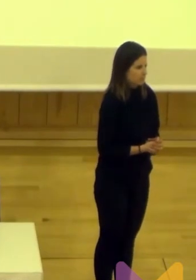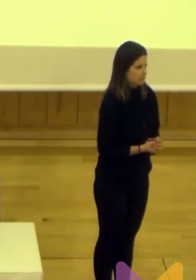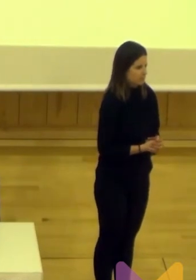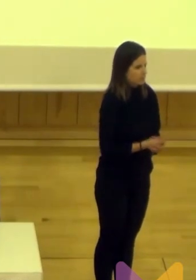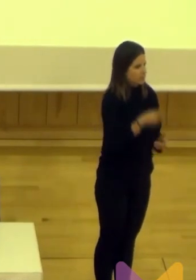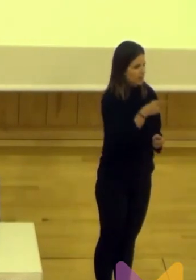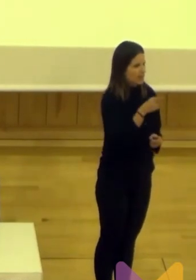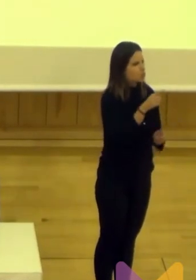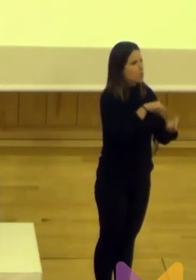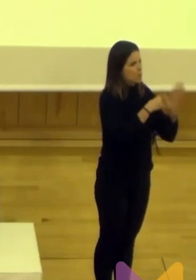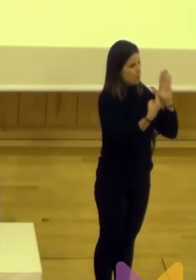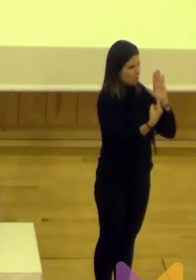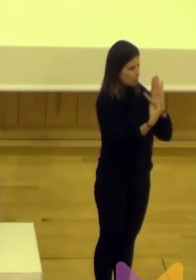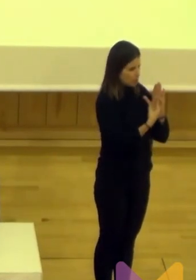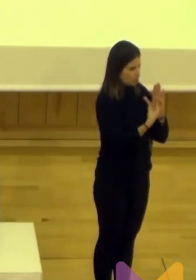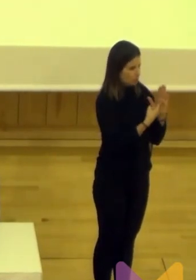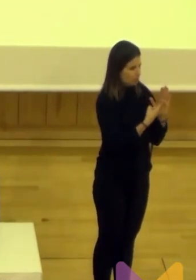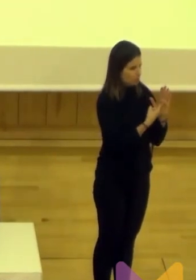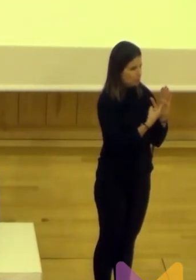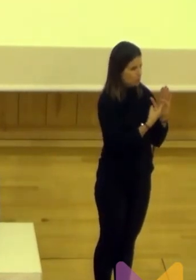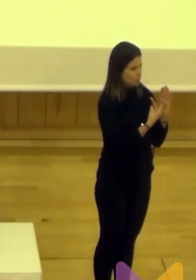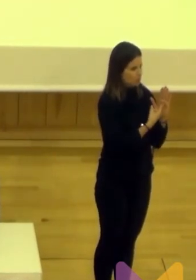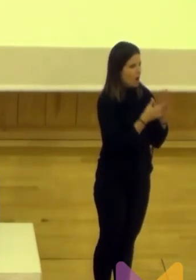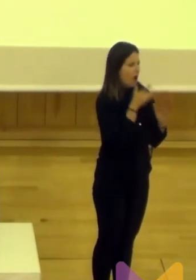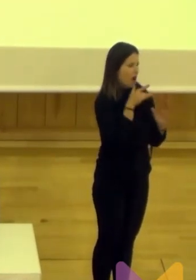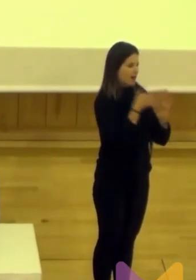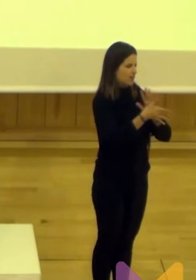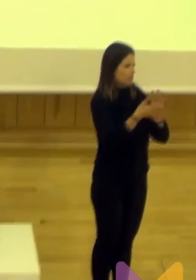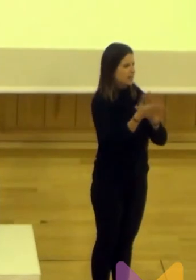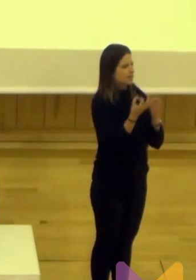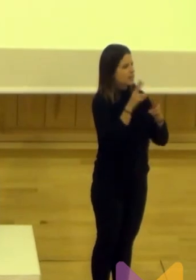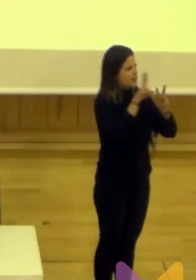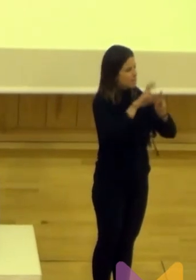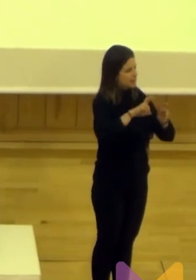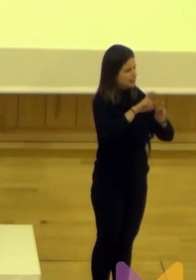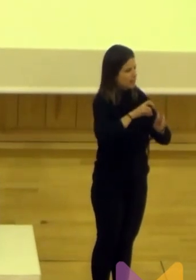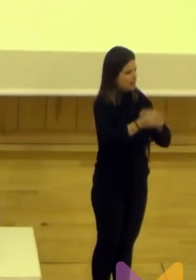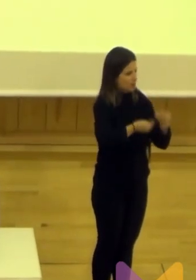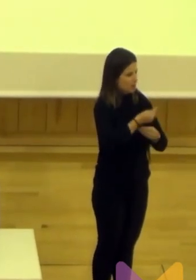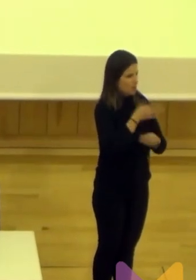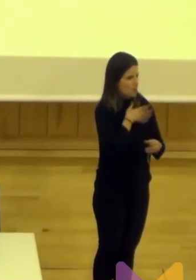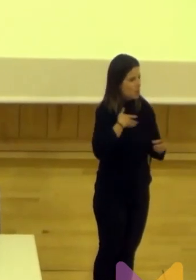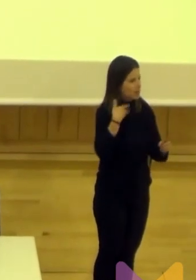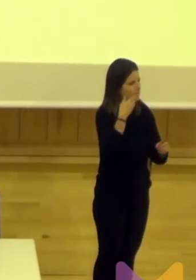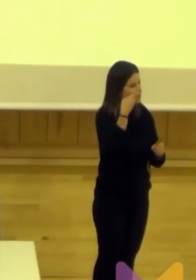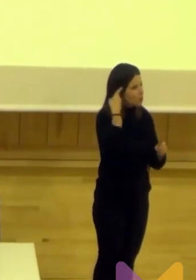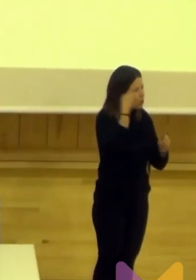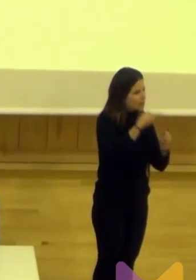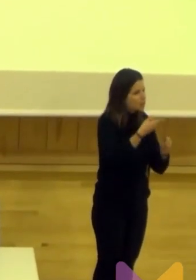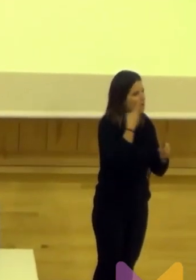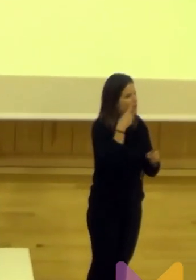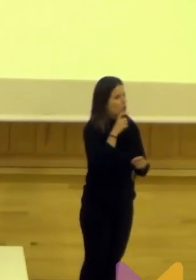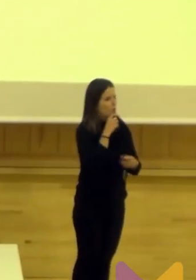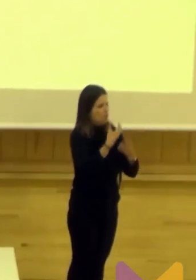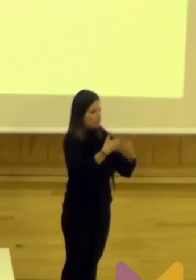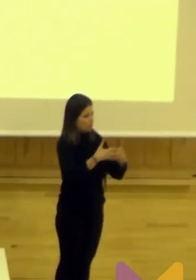esos son los proyectos. Lo que les voy a contar ahora es la investigación que hicimos porque lo que intentamos hacer es mirar cómo funcionaban